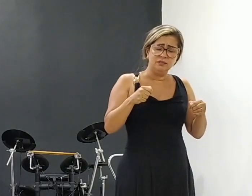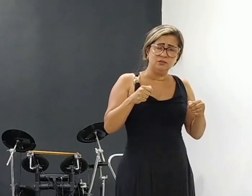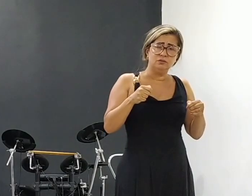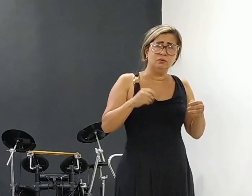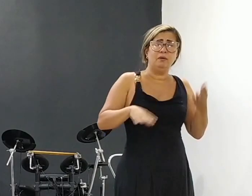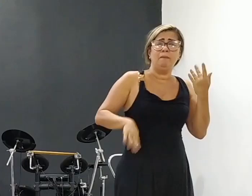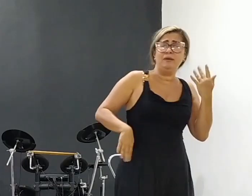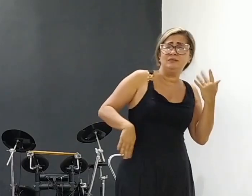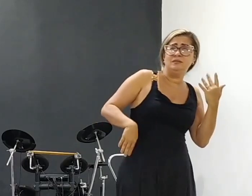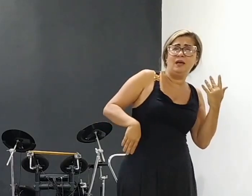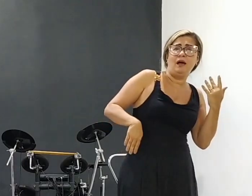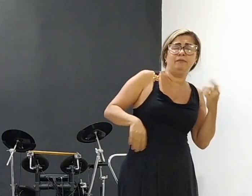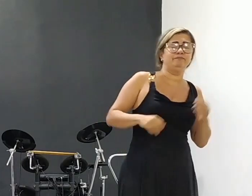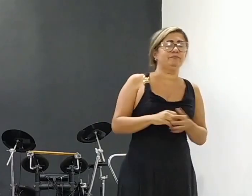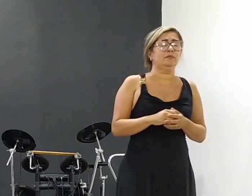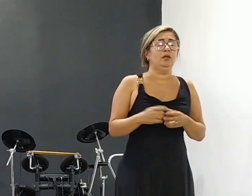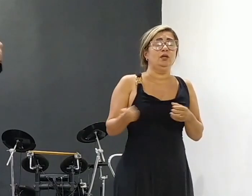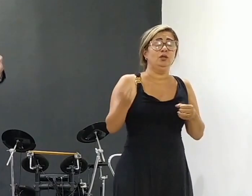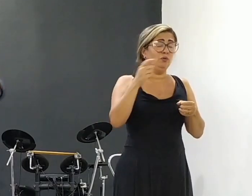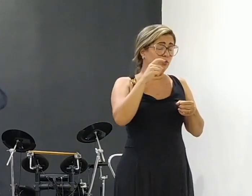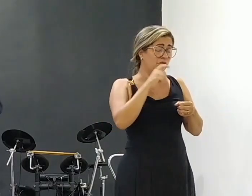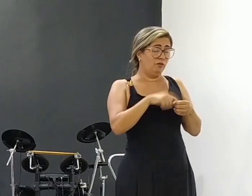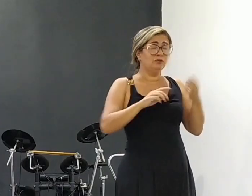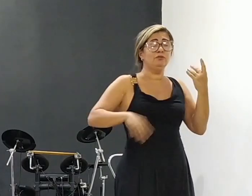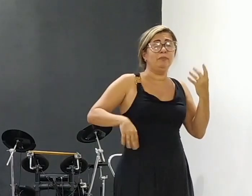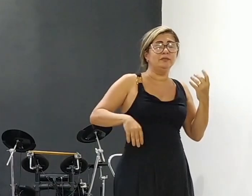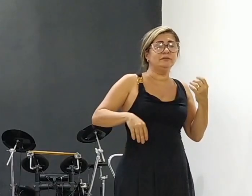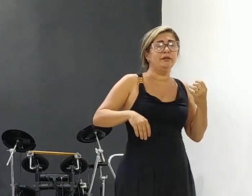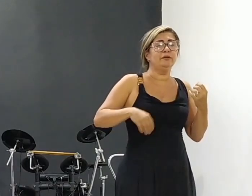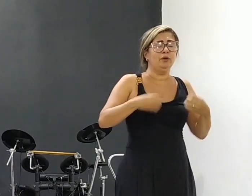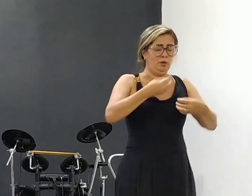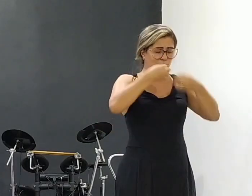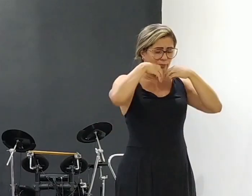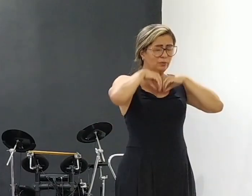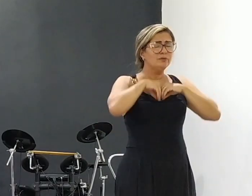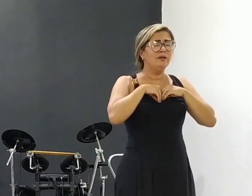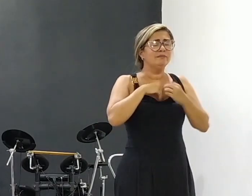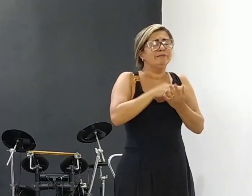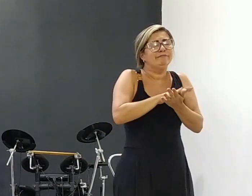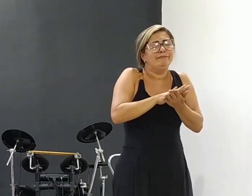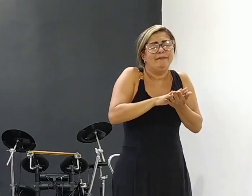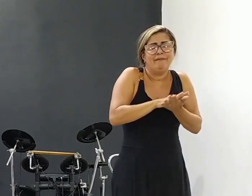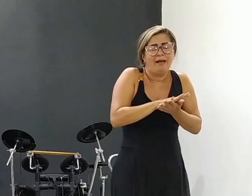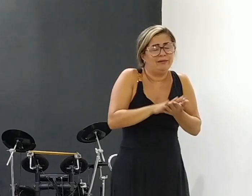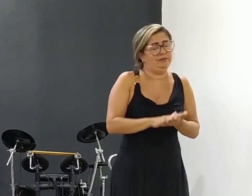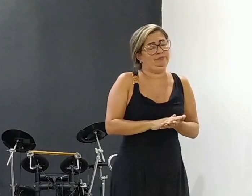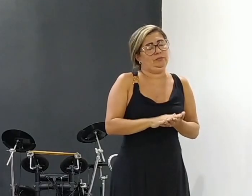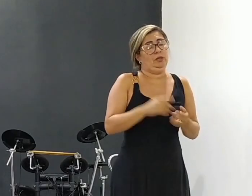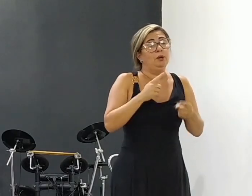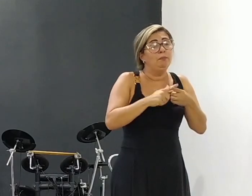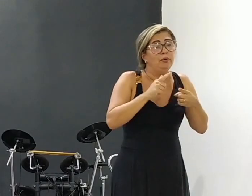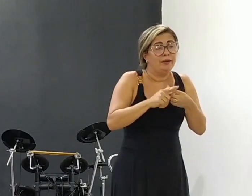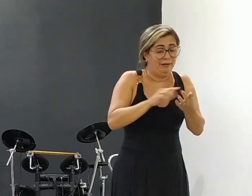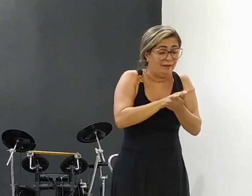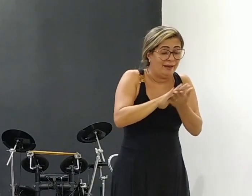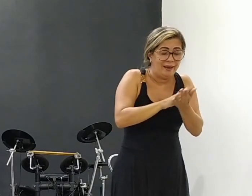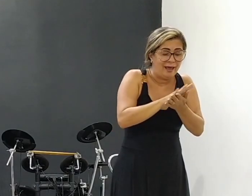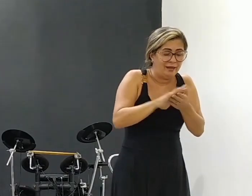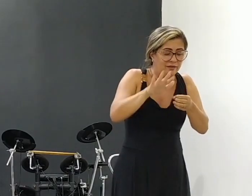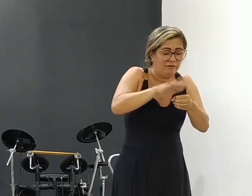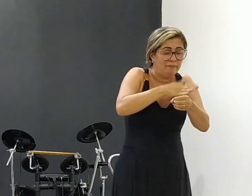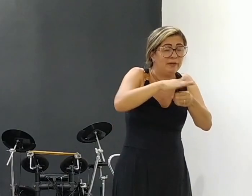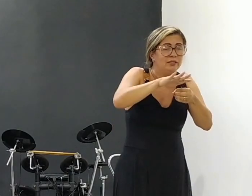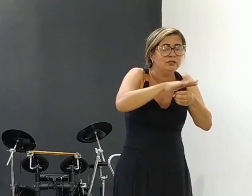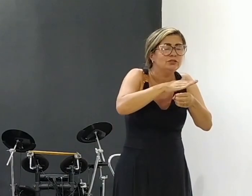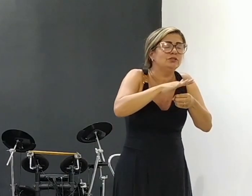passeio lindo. E quando volta de lá o vazio continua. Sabe por quê, irmão? Porque nada vai preencher até